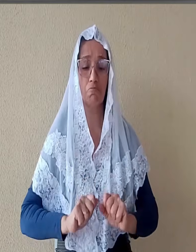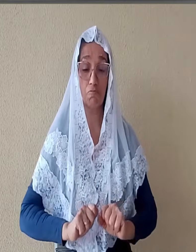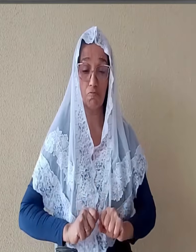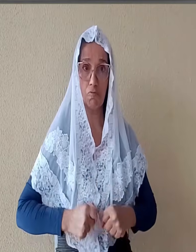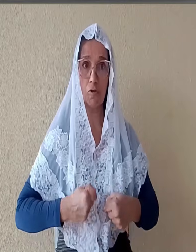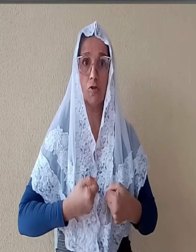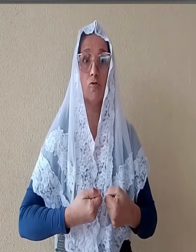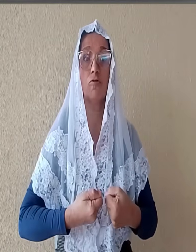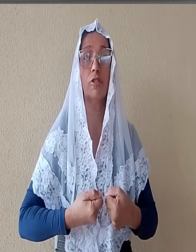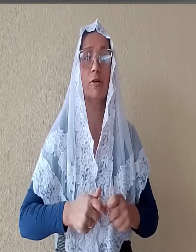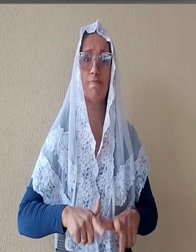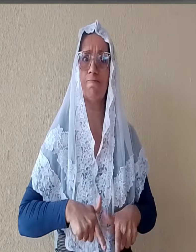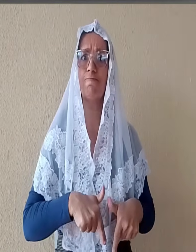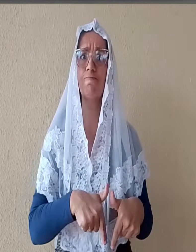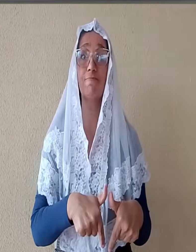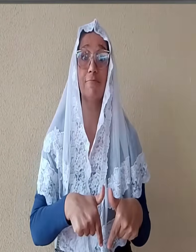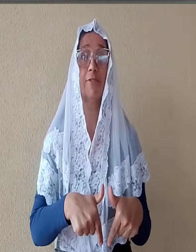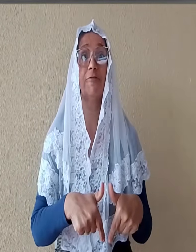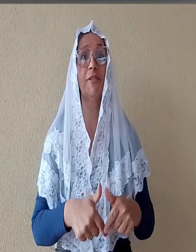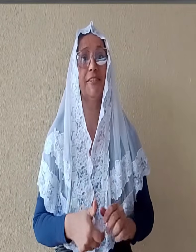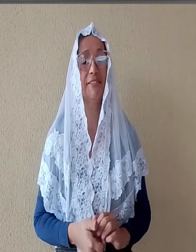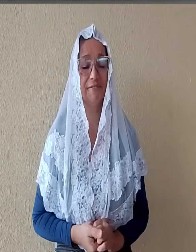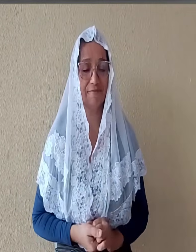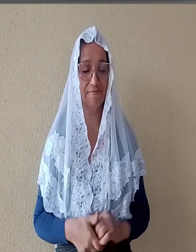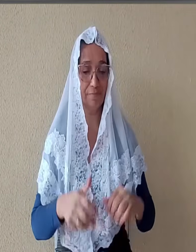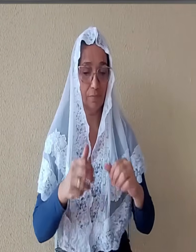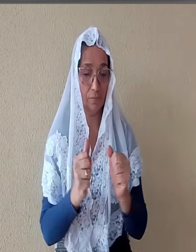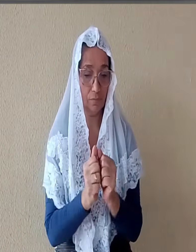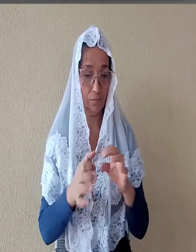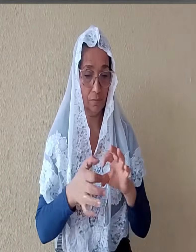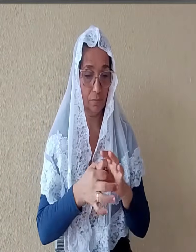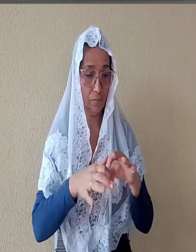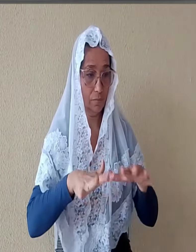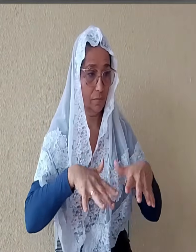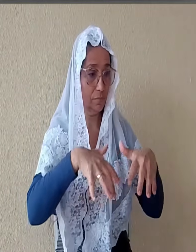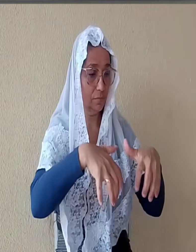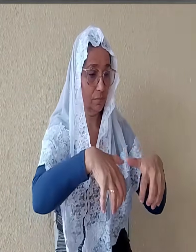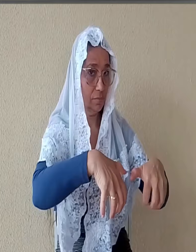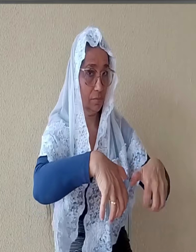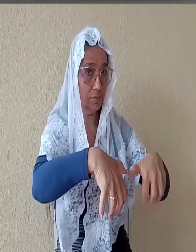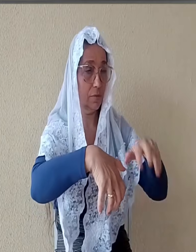encontro. Unidos oramos a Deus em nome do Senhor Jesus. Amém.